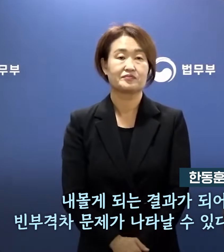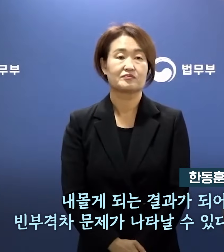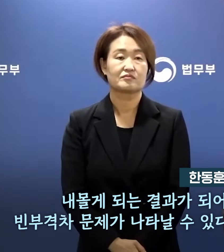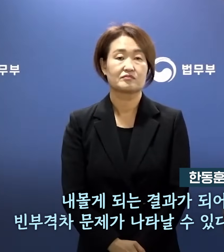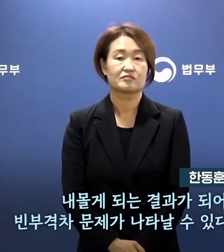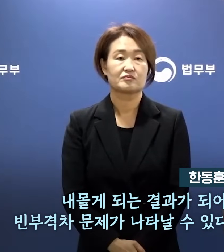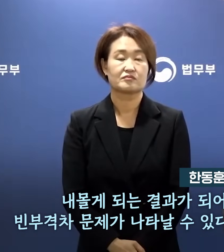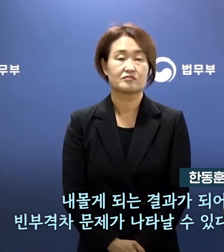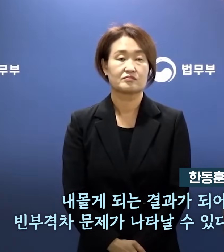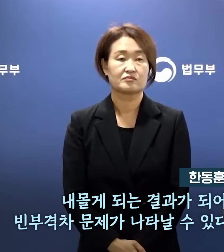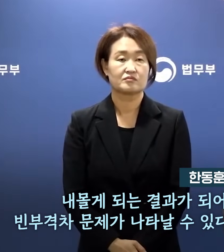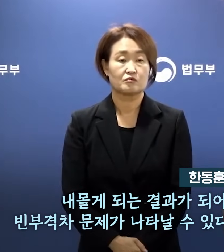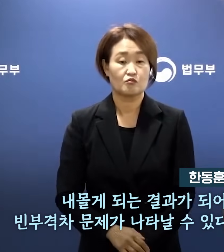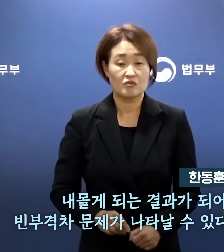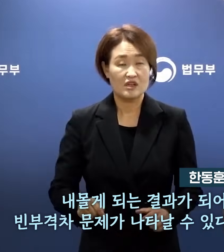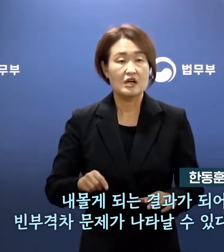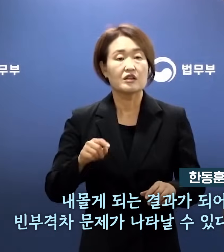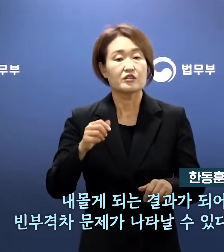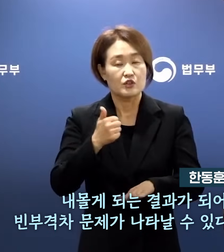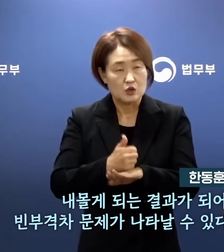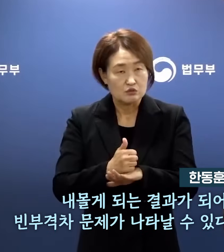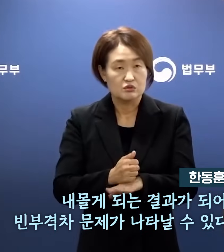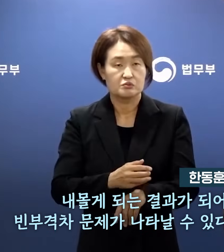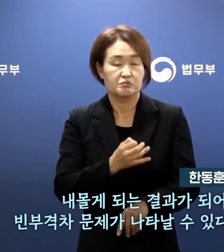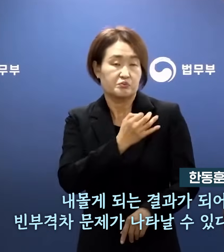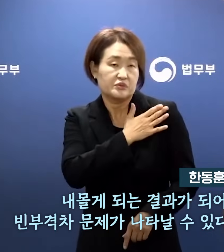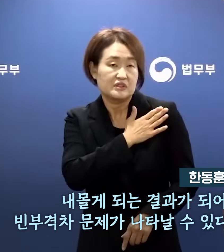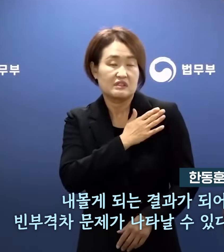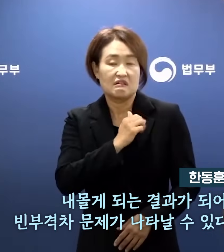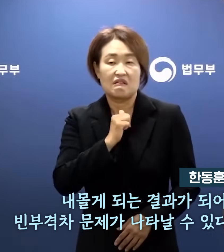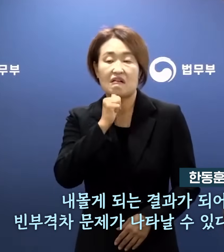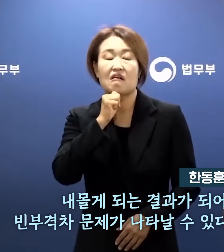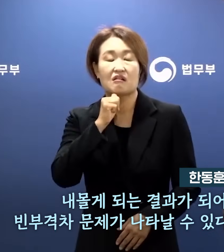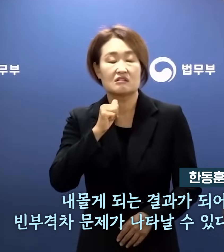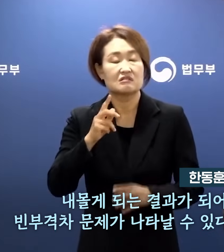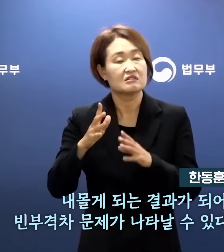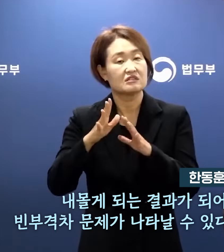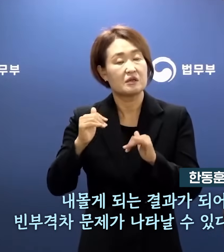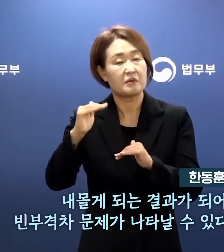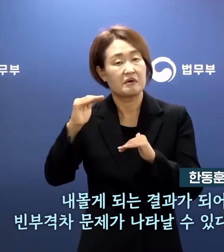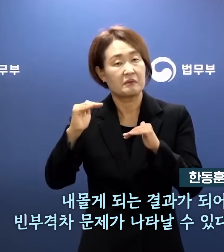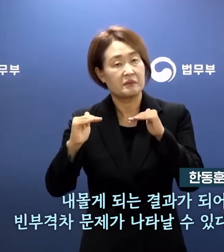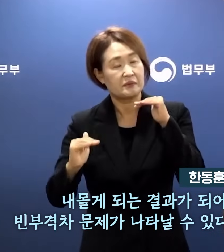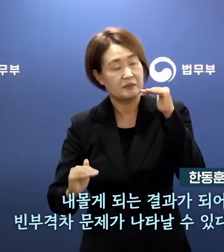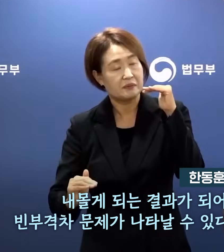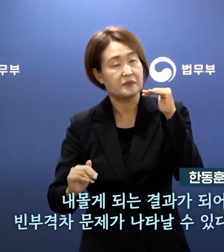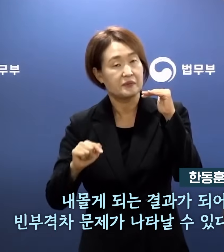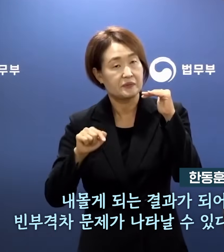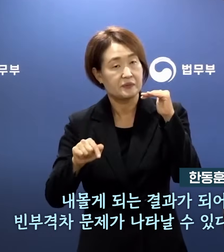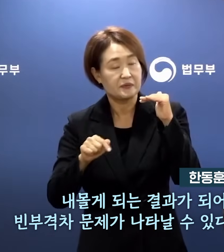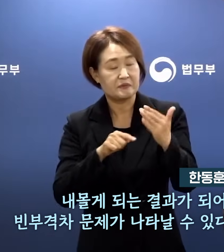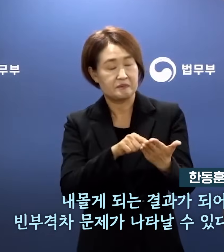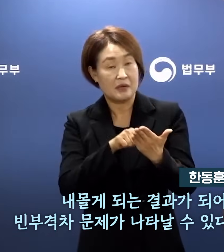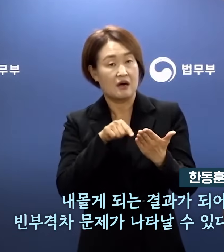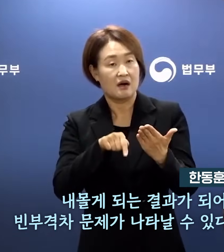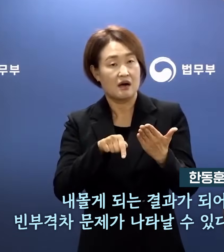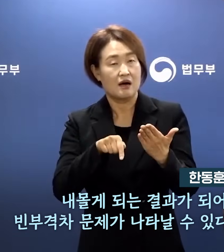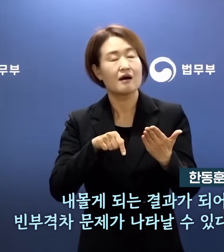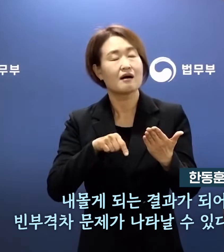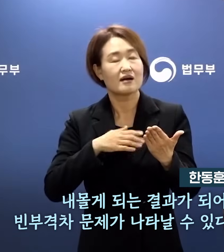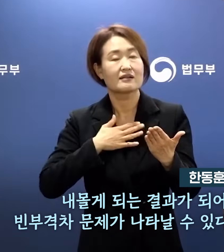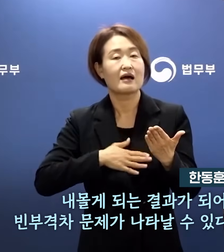치안 영역에서의 지역 격차나 빈부 격차 문제가 나타날 수 있다는 점도 저희가